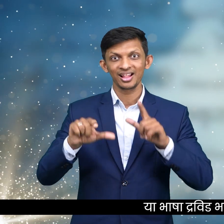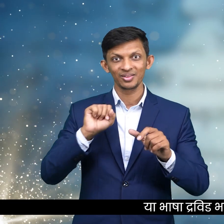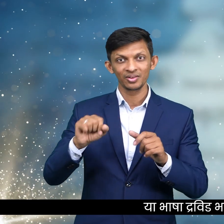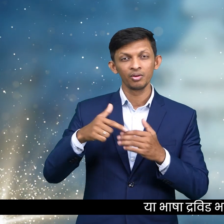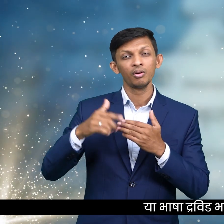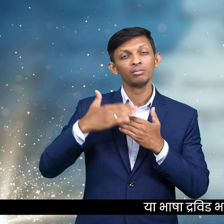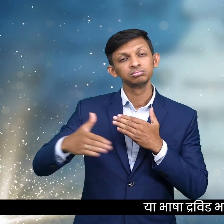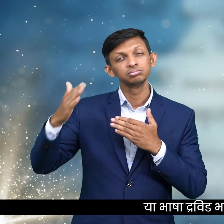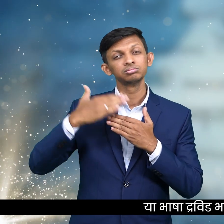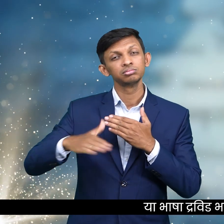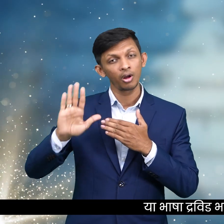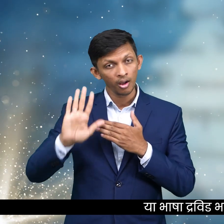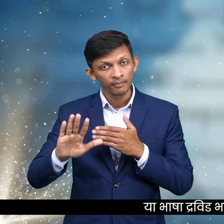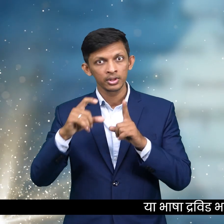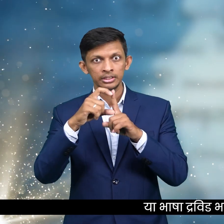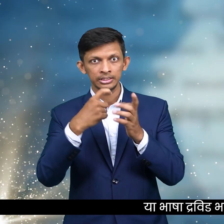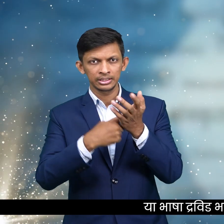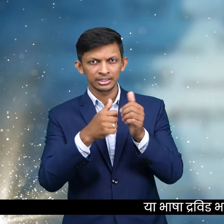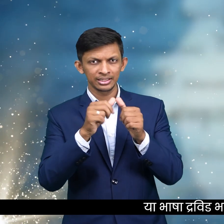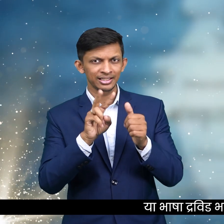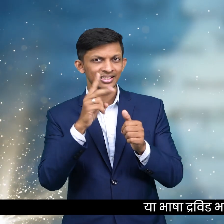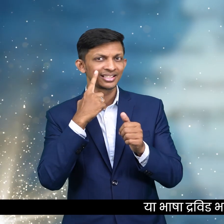या भाषा द्रविड भाषा कुटुंबातील आहेत.